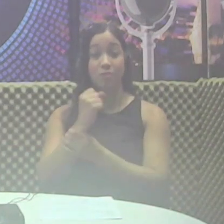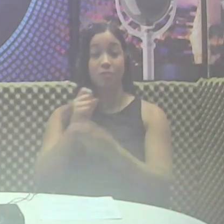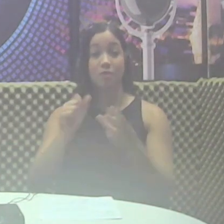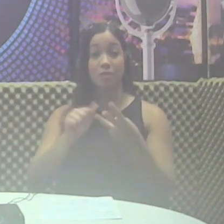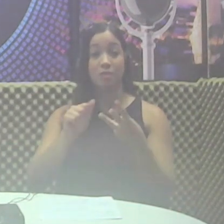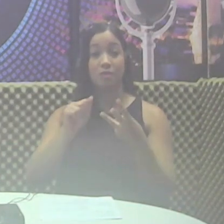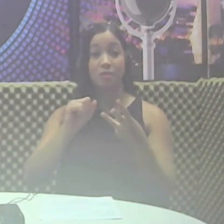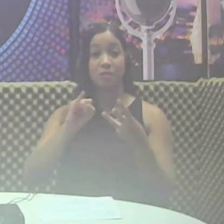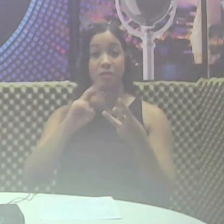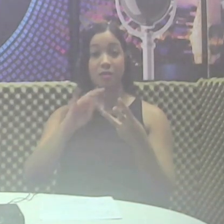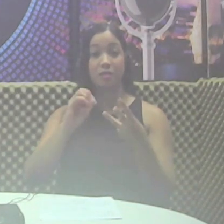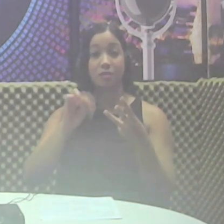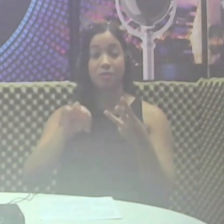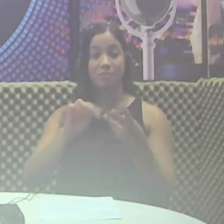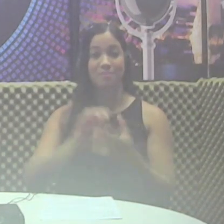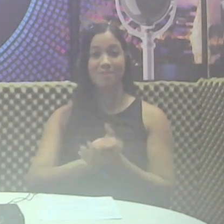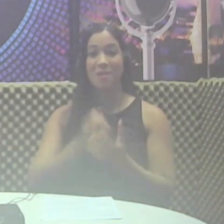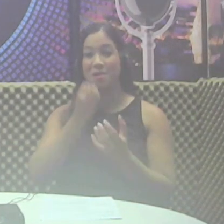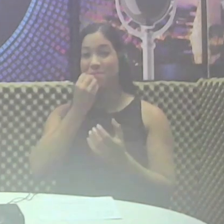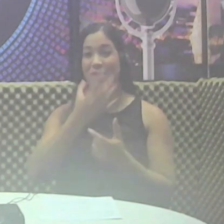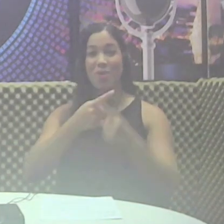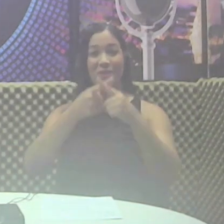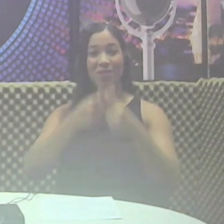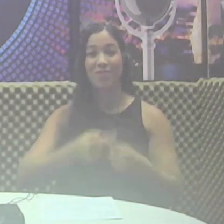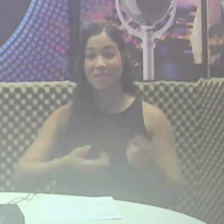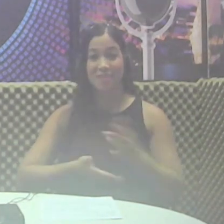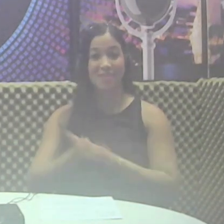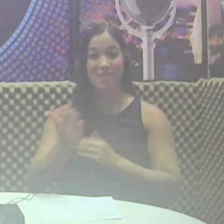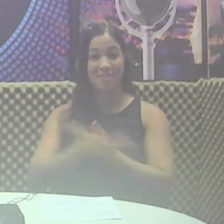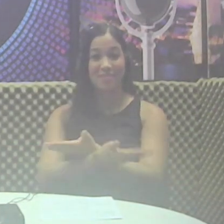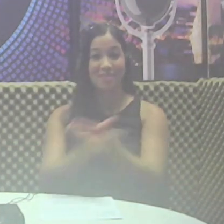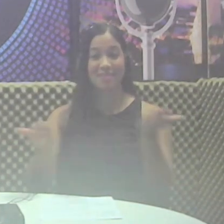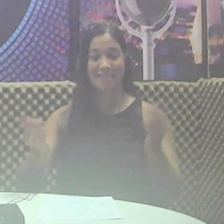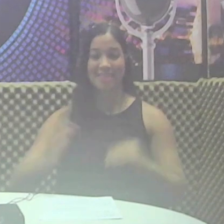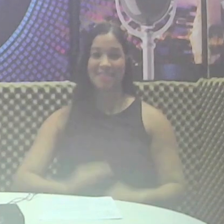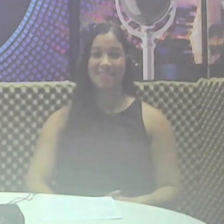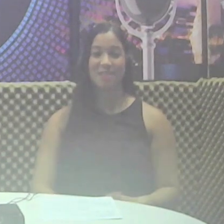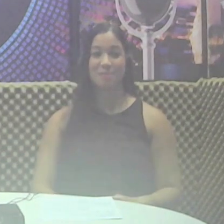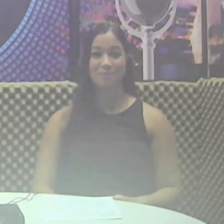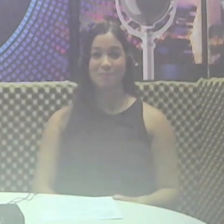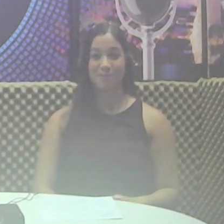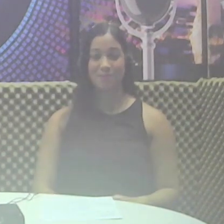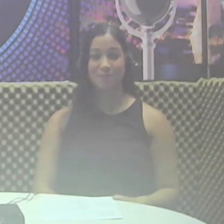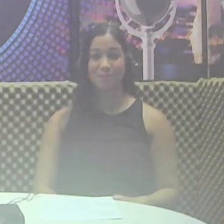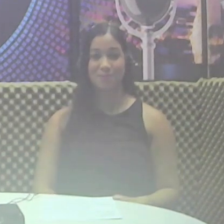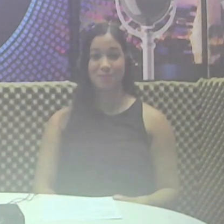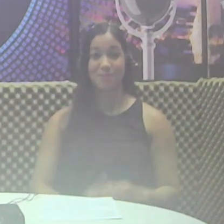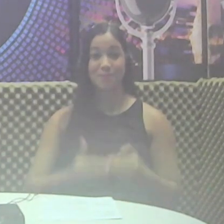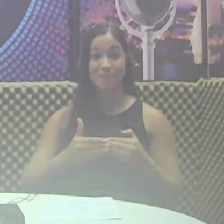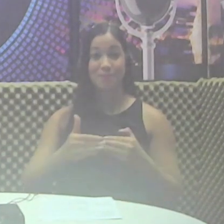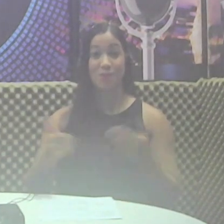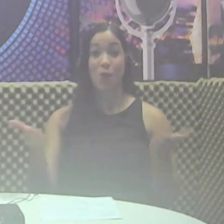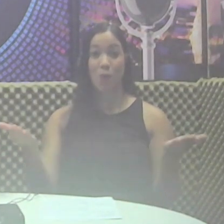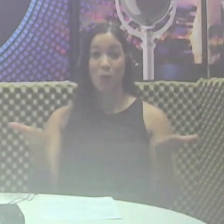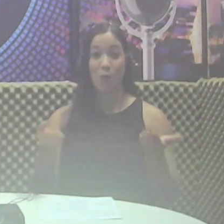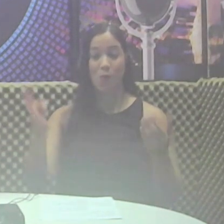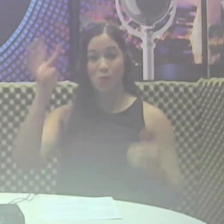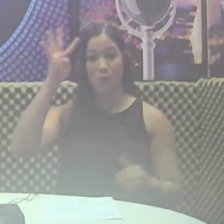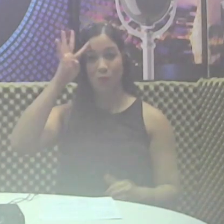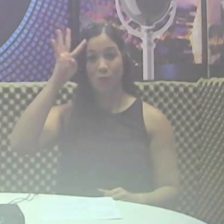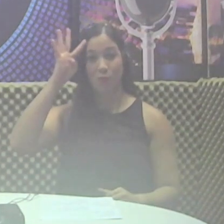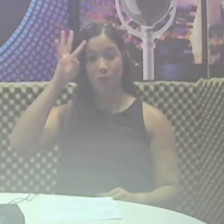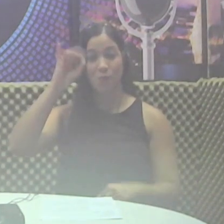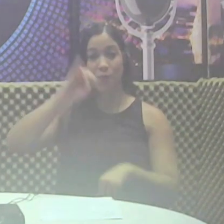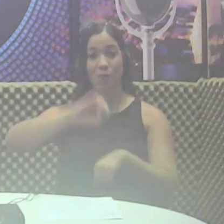Ayrton Valverde. Boa competição a todos! A partir de hoje, quarta-feira, a